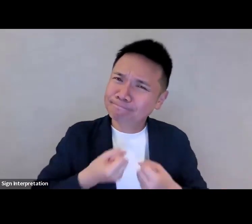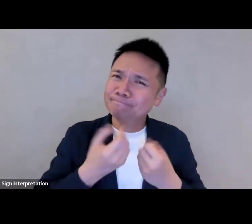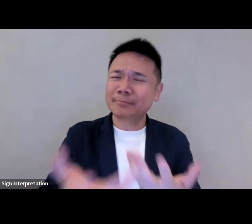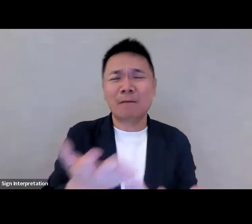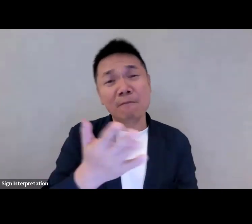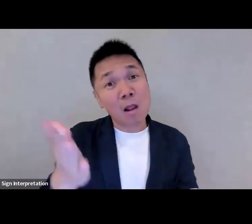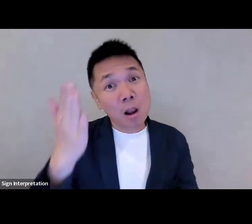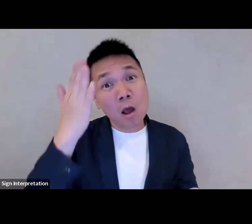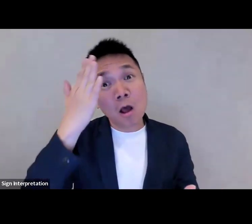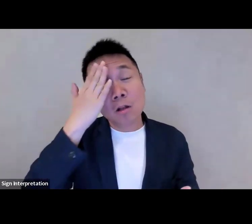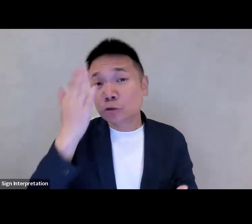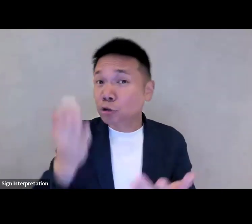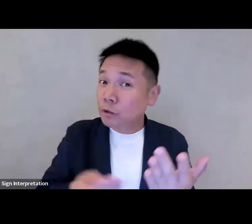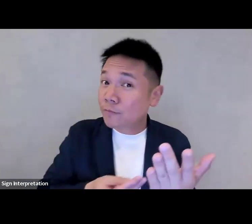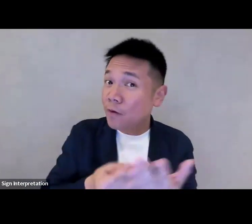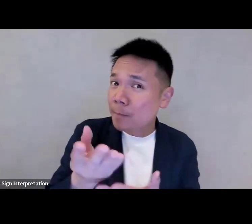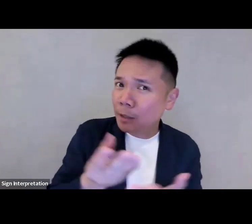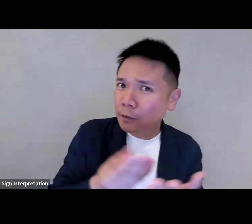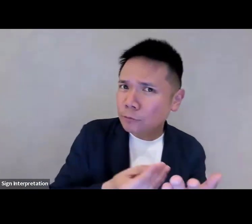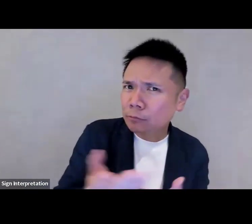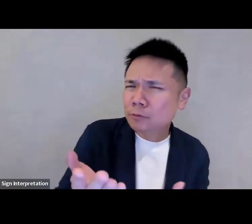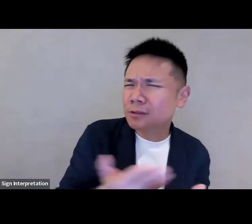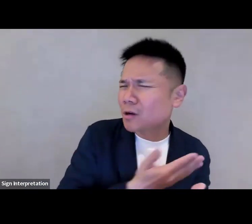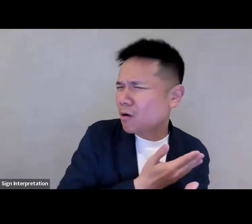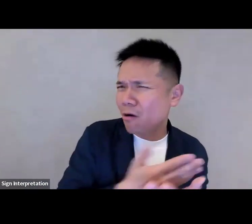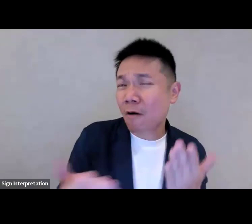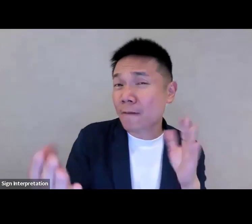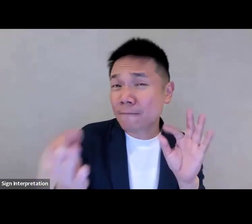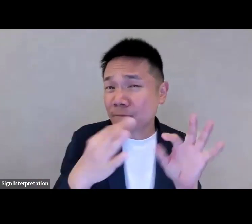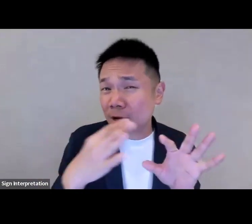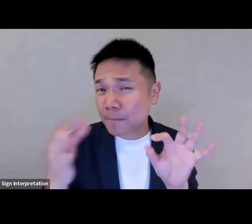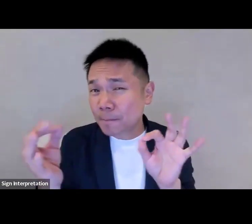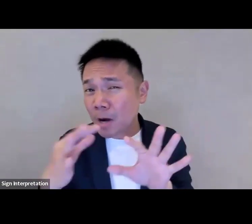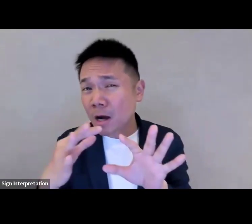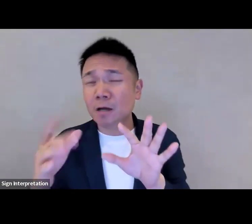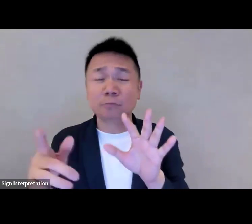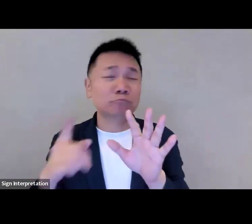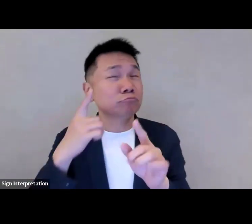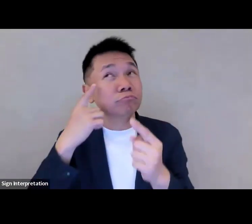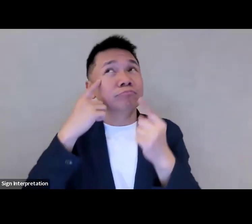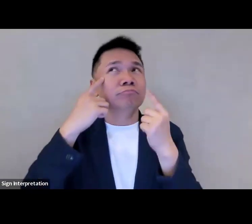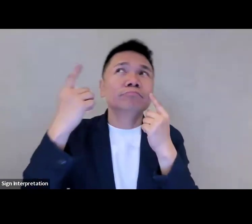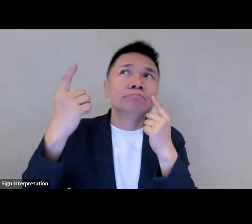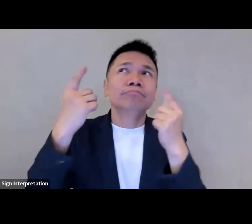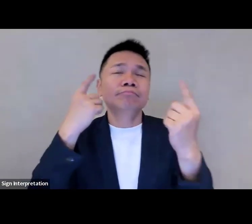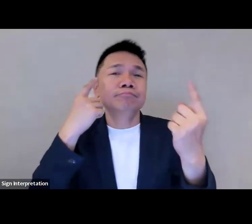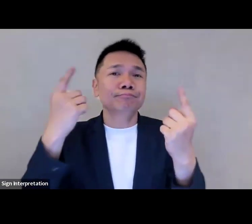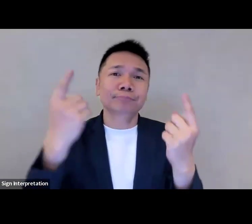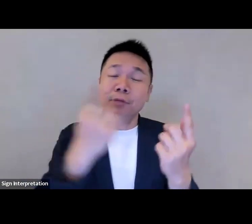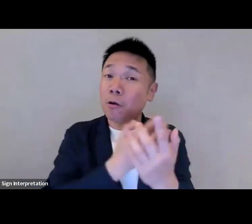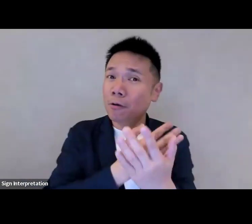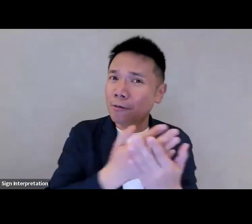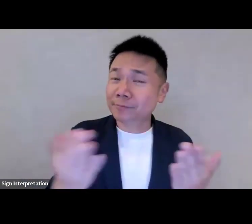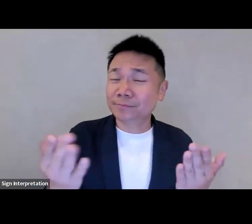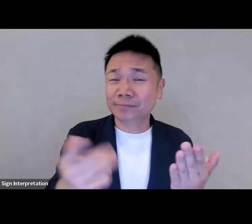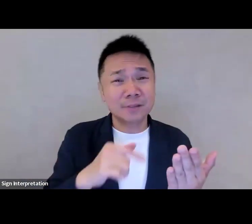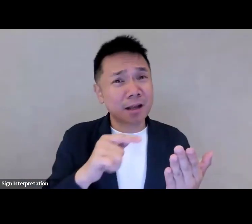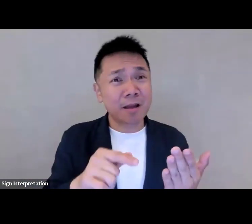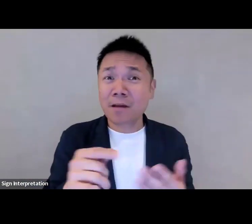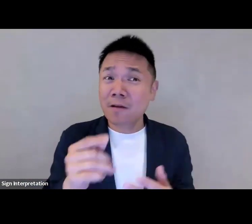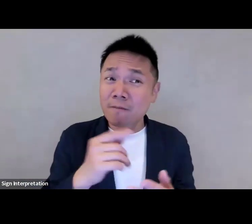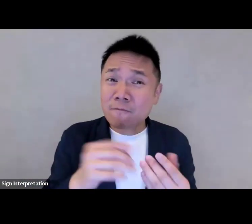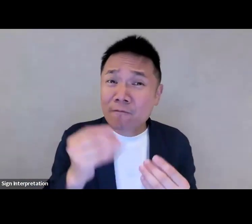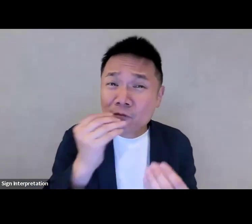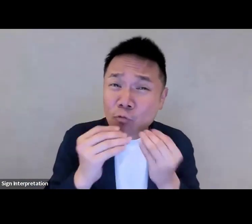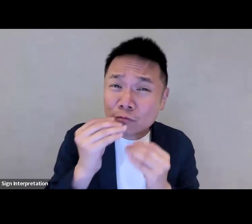他从来不会去迟疑来去与大家分享，不管是他的知识啦，或是任何讯息、任何